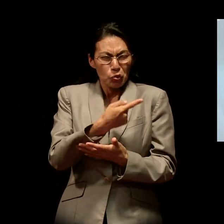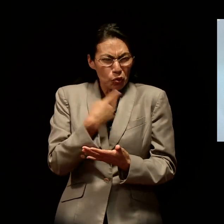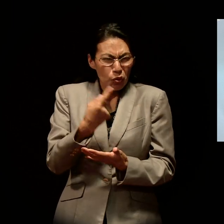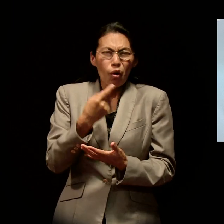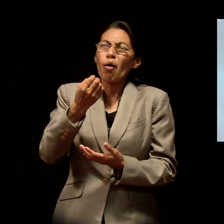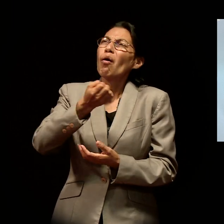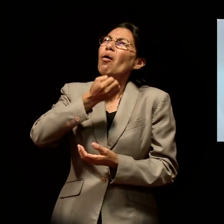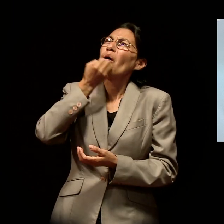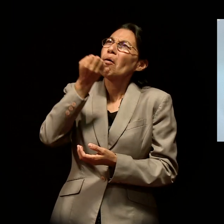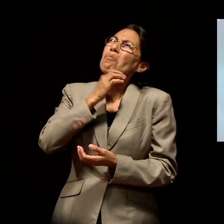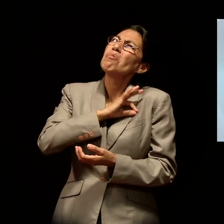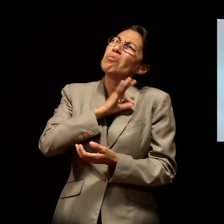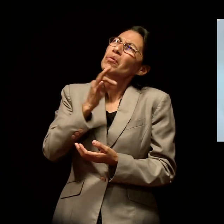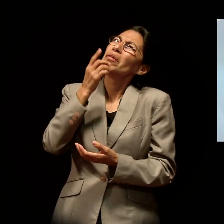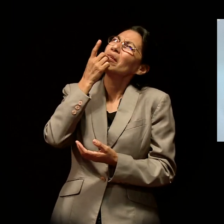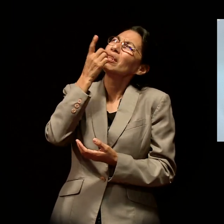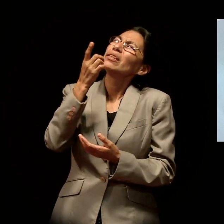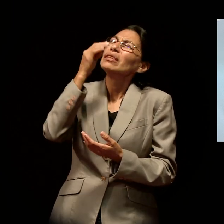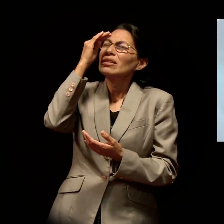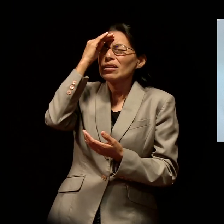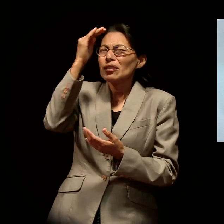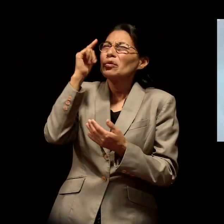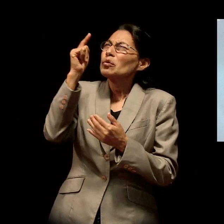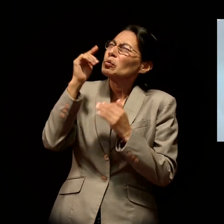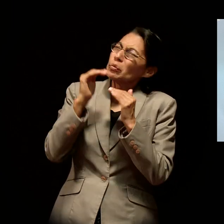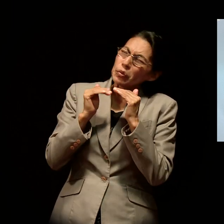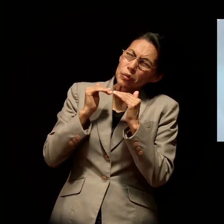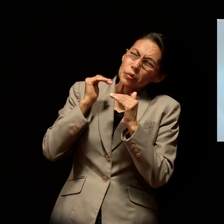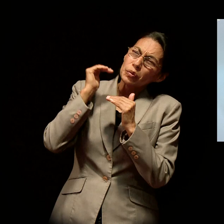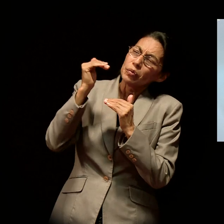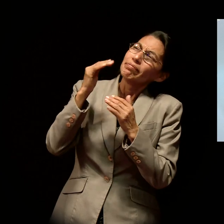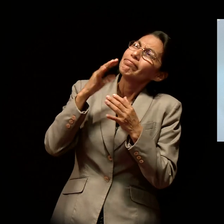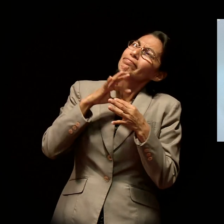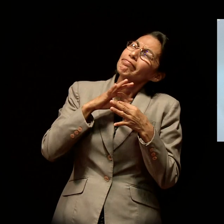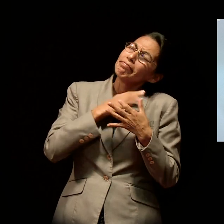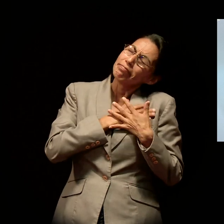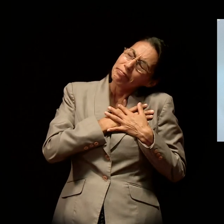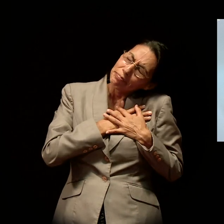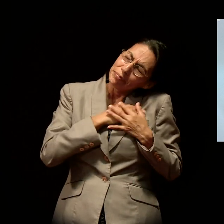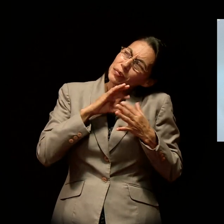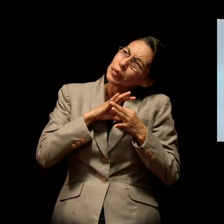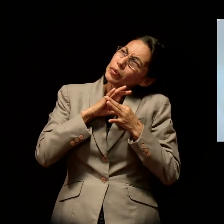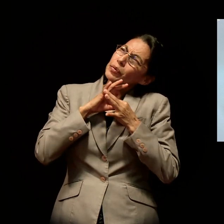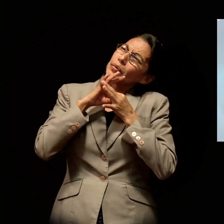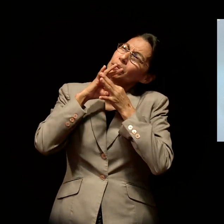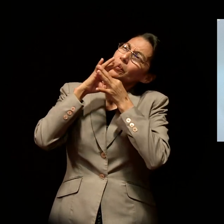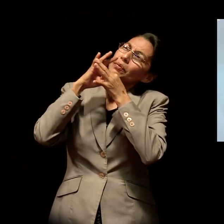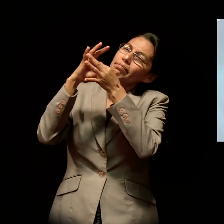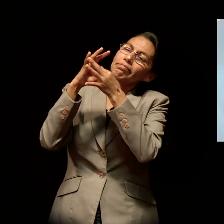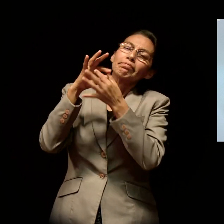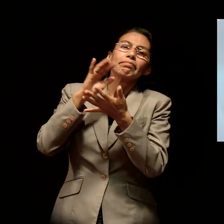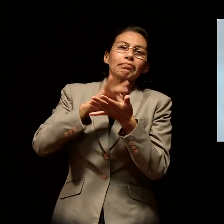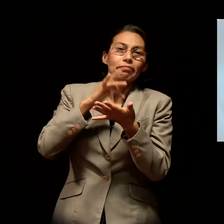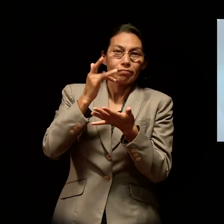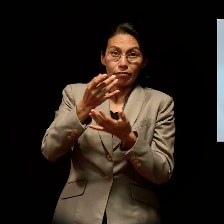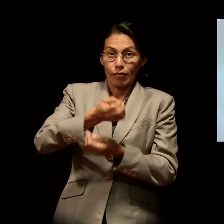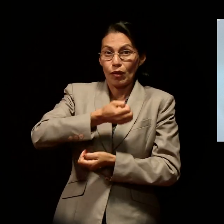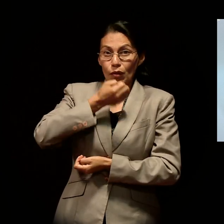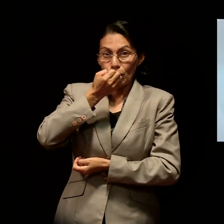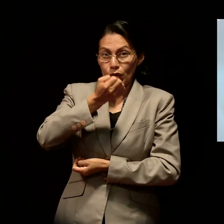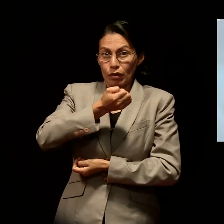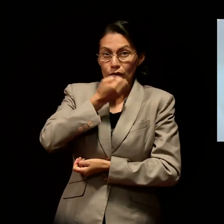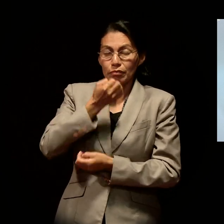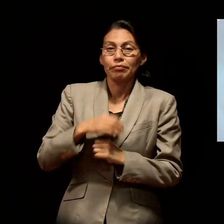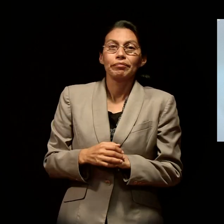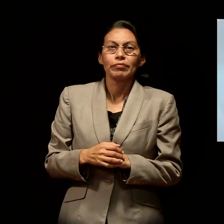nos une en amor entrañable con él a través de la oración saben es a través de la oración que